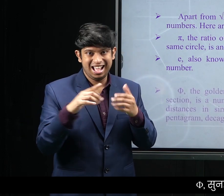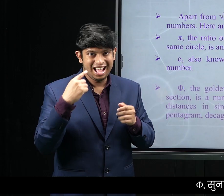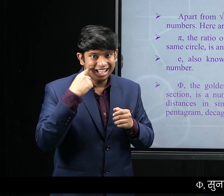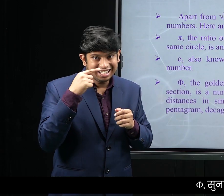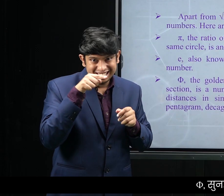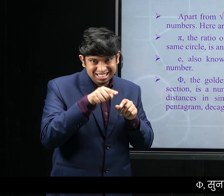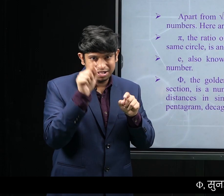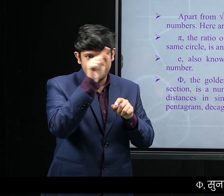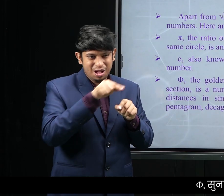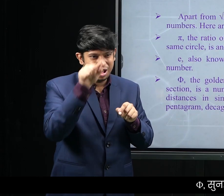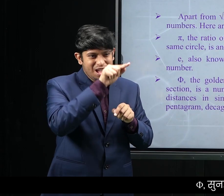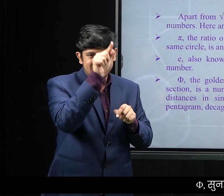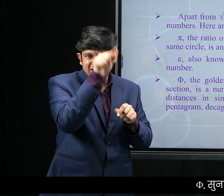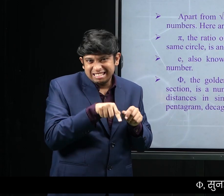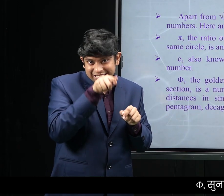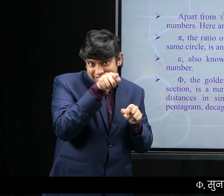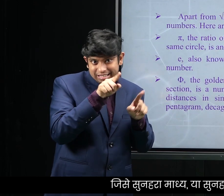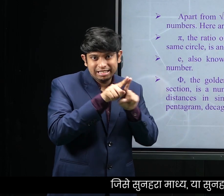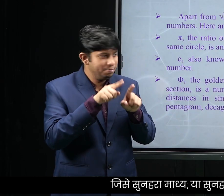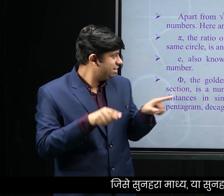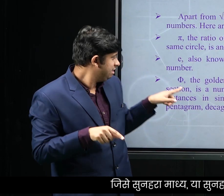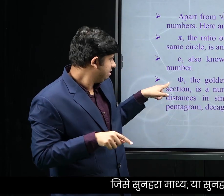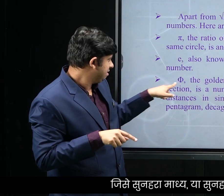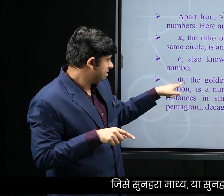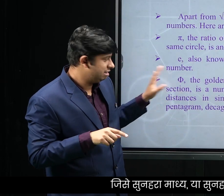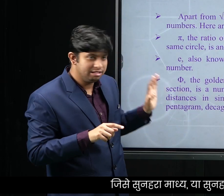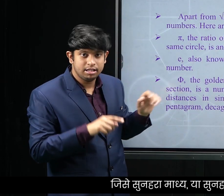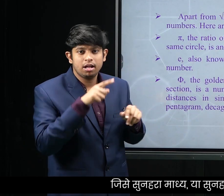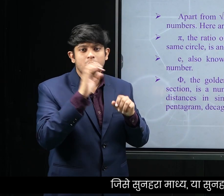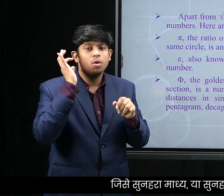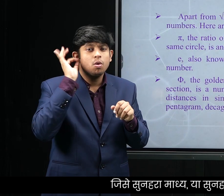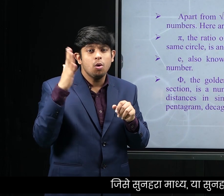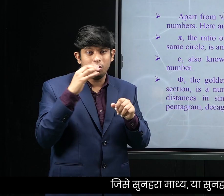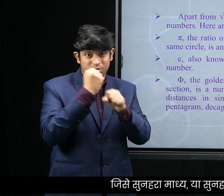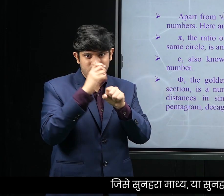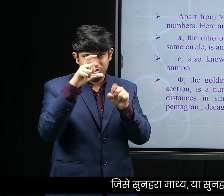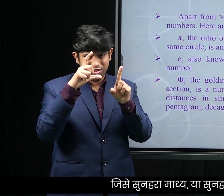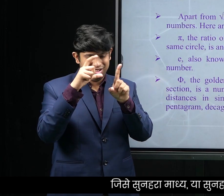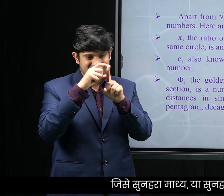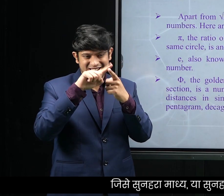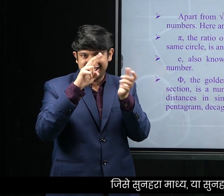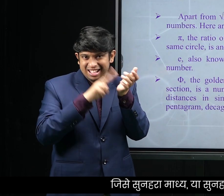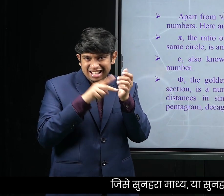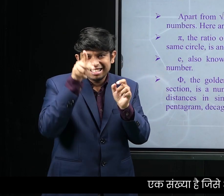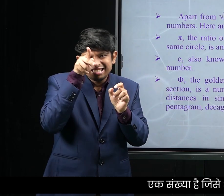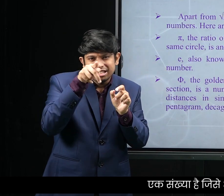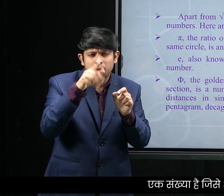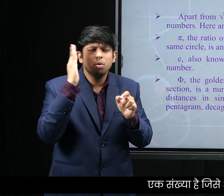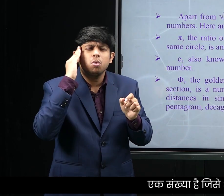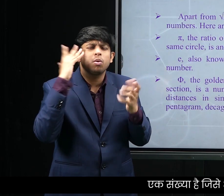गोल्डन रेशियो, सुनहरा अनुपात, जिसे सुनहरा माध्य या सुनहरा खंड के रूप में भी जाना जाता है, एक संख्या है